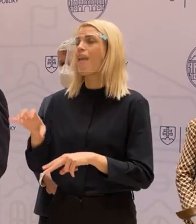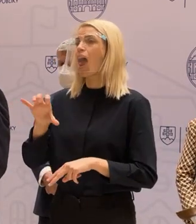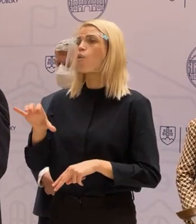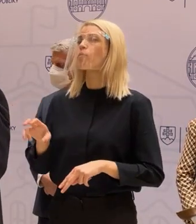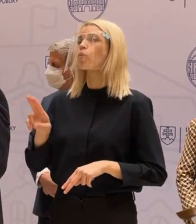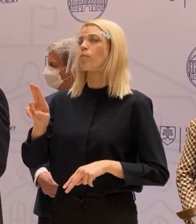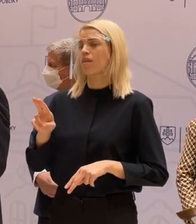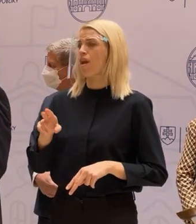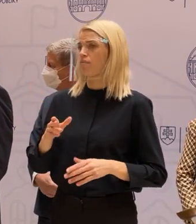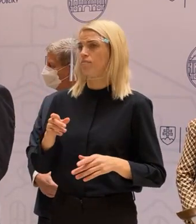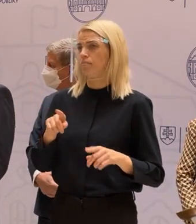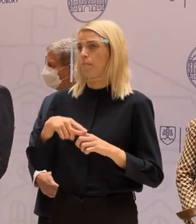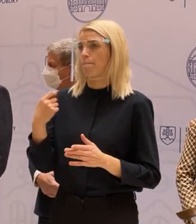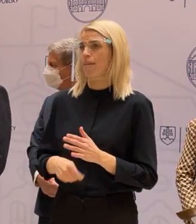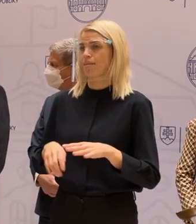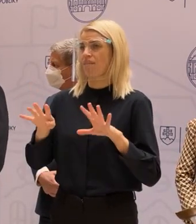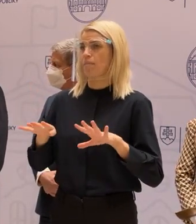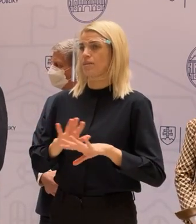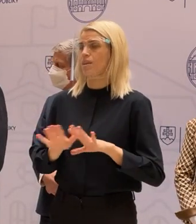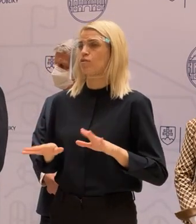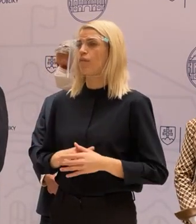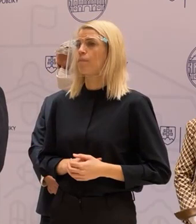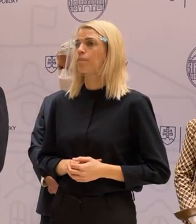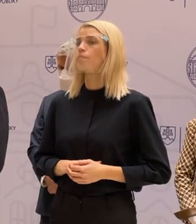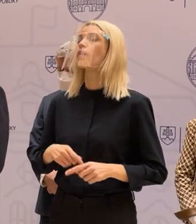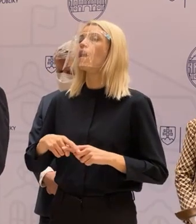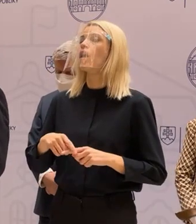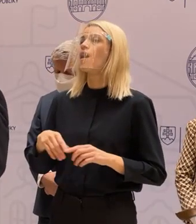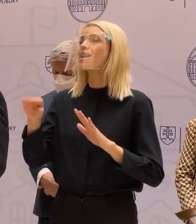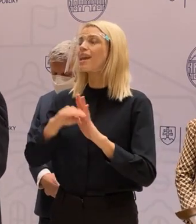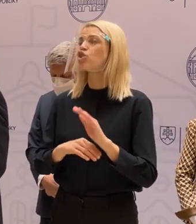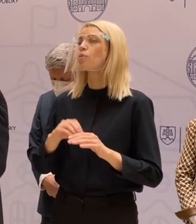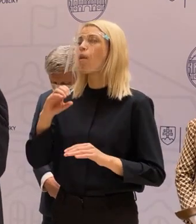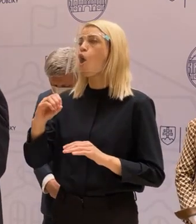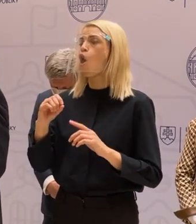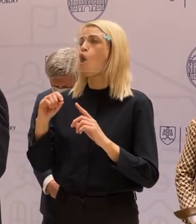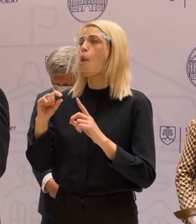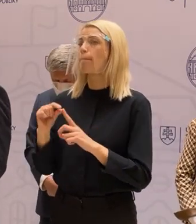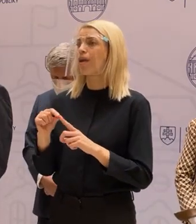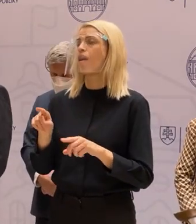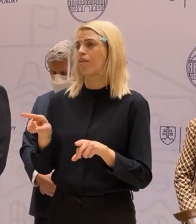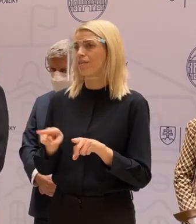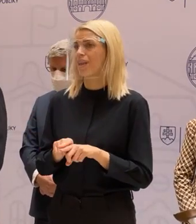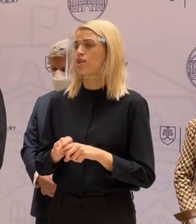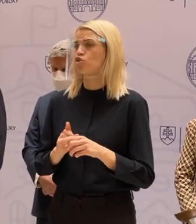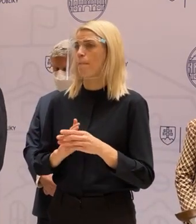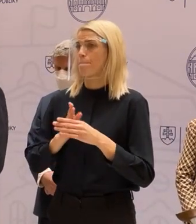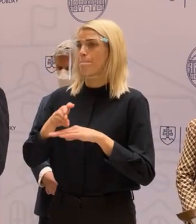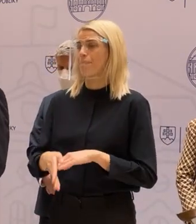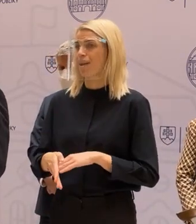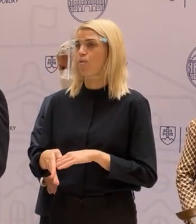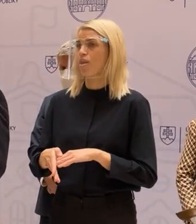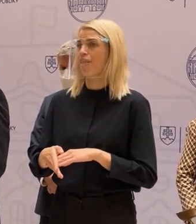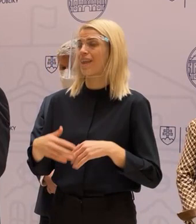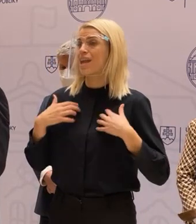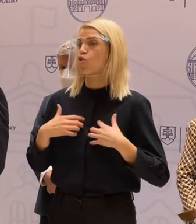krajín. Taktiež v režime OP sú osoby po prekonaní covidu, nie staršom ako